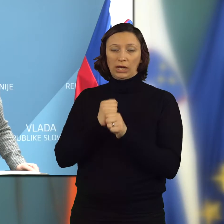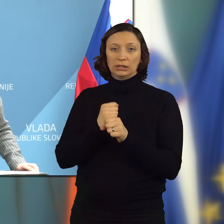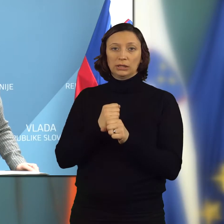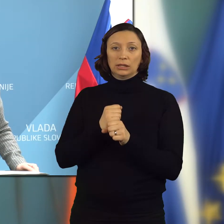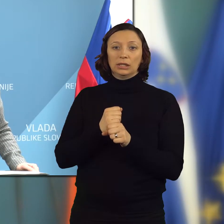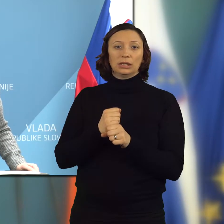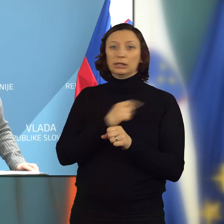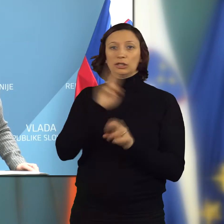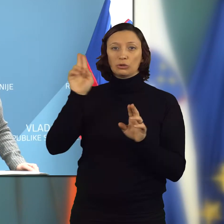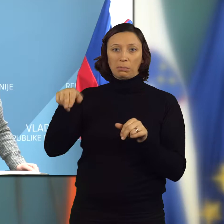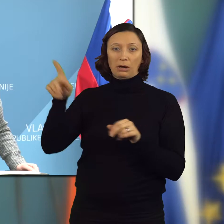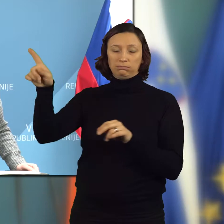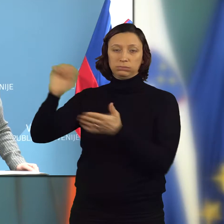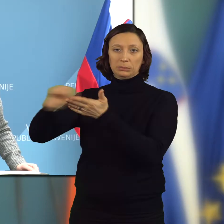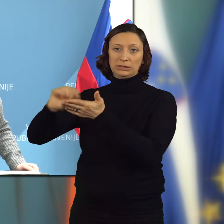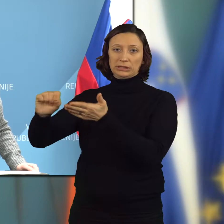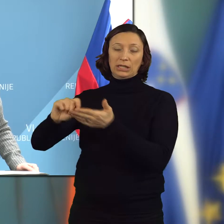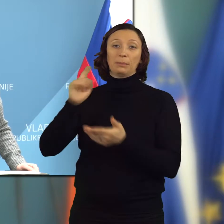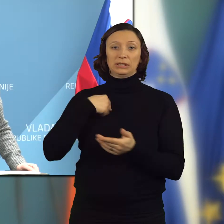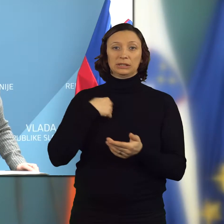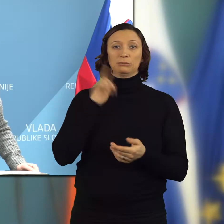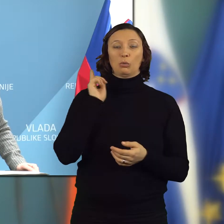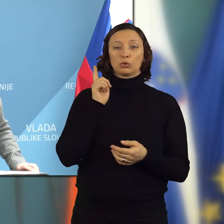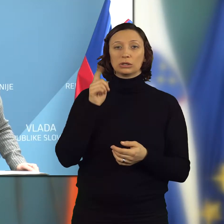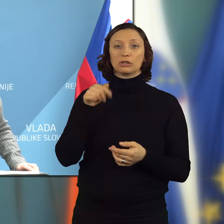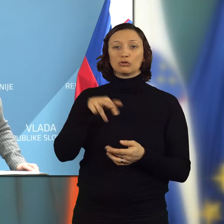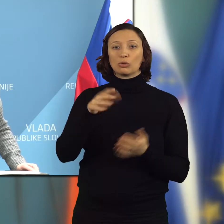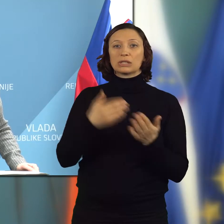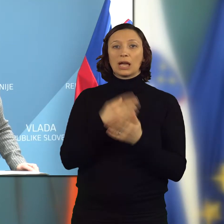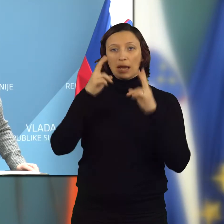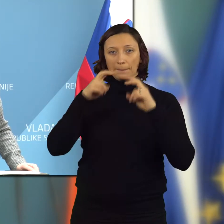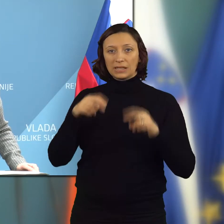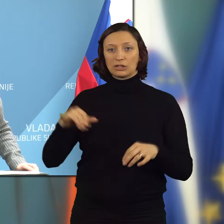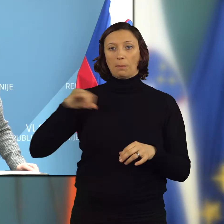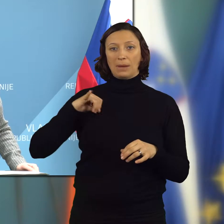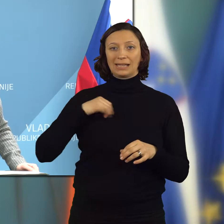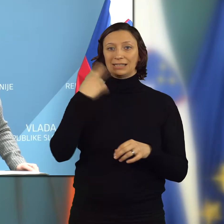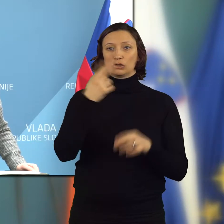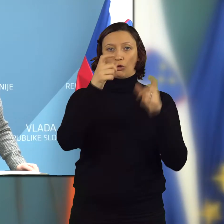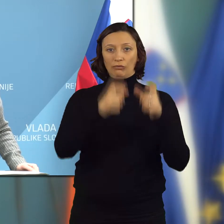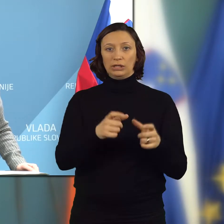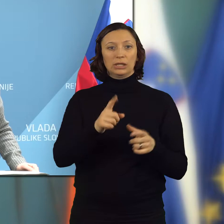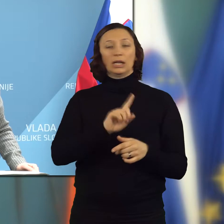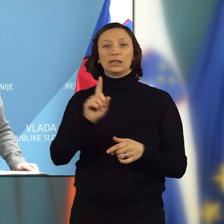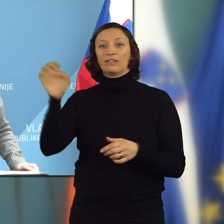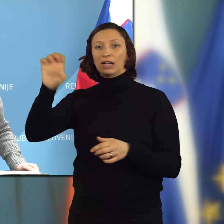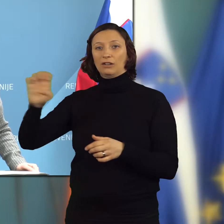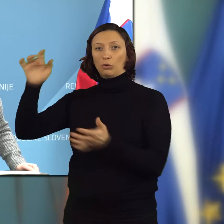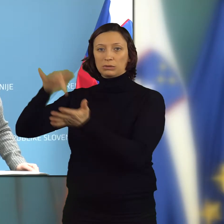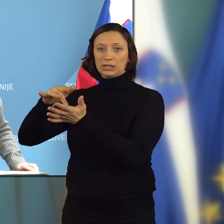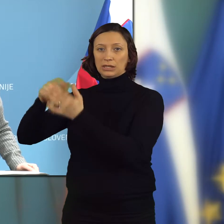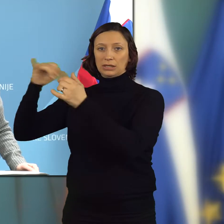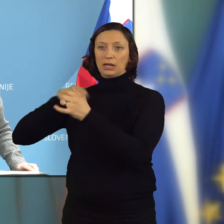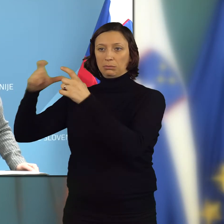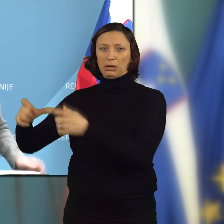prav in da niso prav njihove navedbe. Bi pa opozorila, da je šlo za preiskavo v Banki Slovenije, ne v